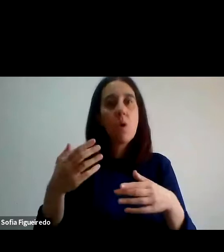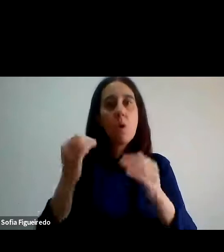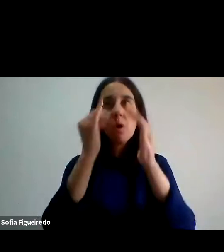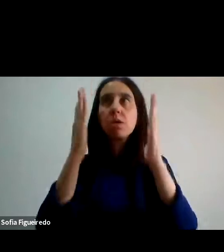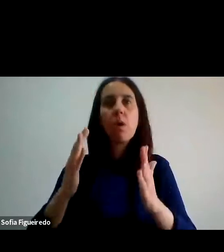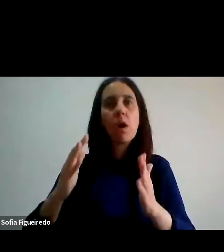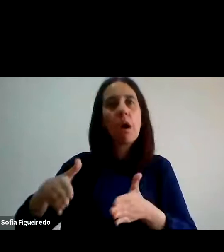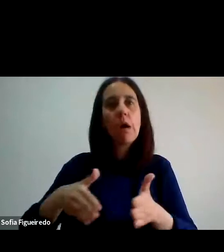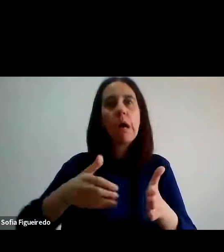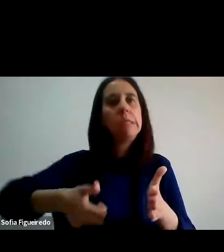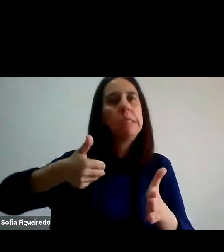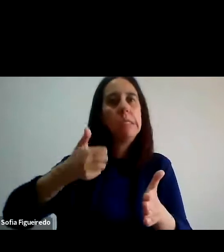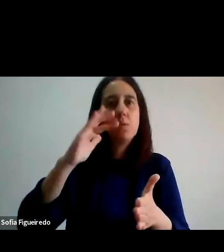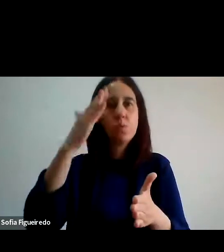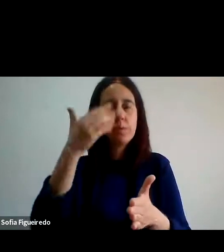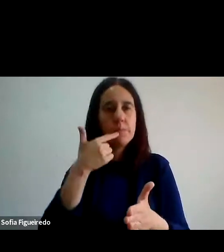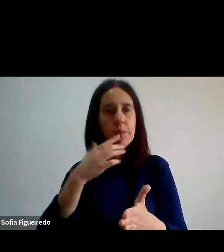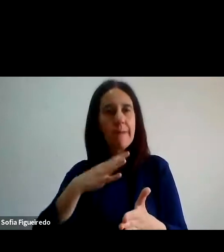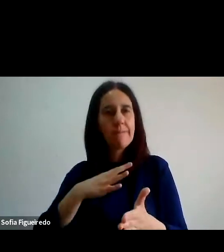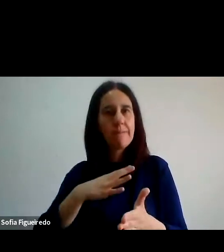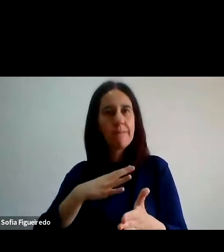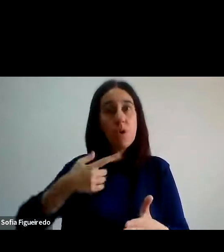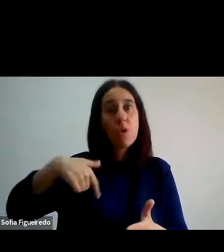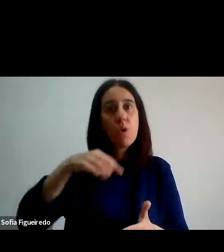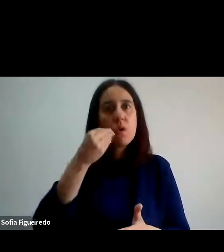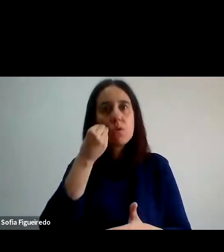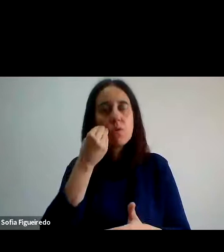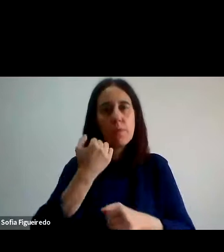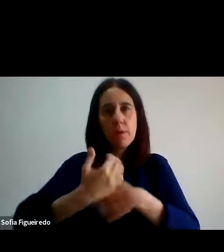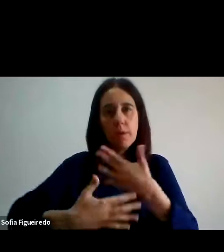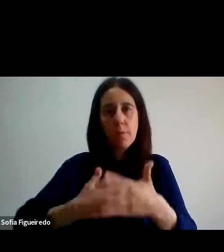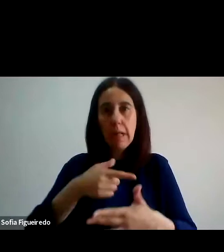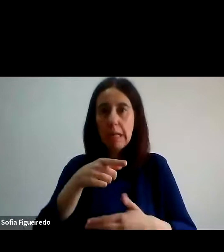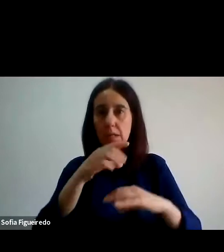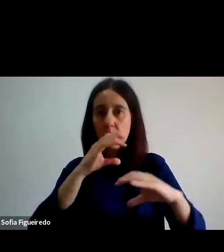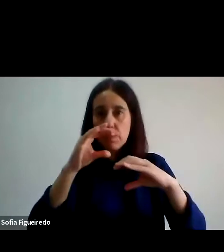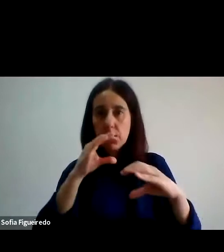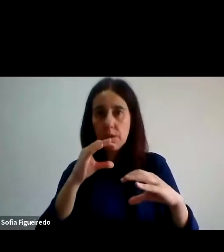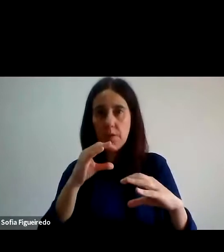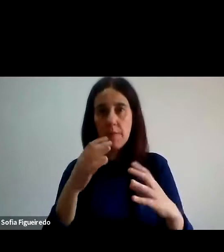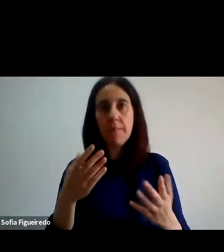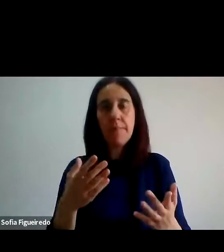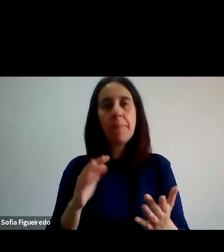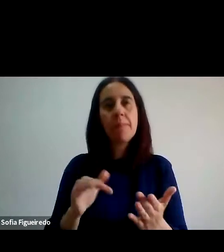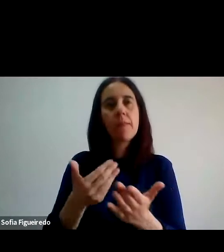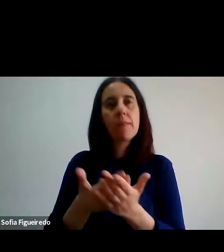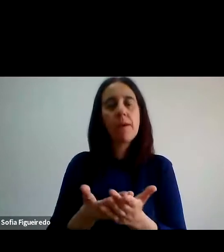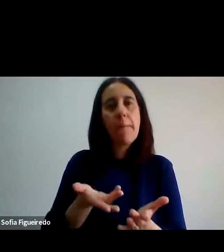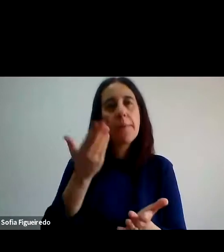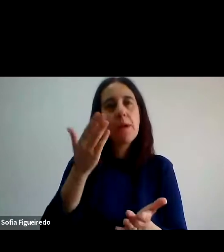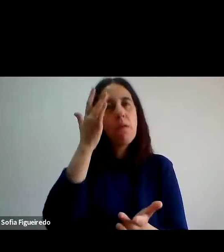perceber que, efetivamente, a forma como nós trabalhamos essa comunicação para que seja mais fácil